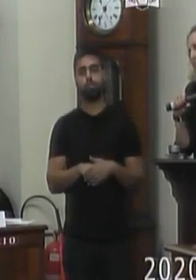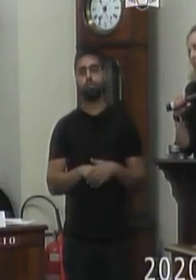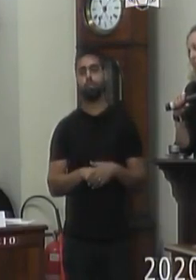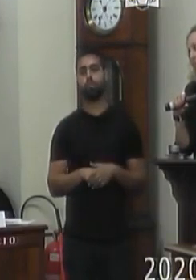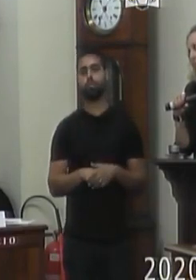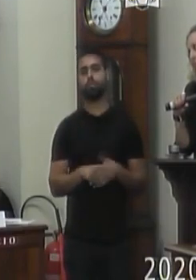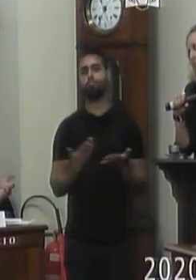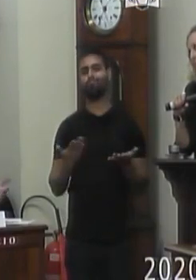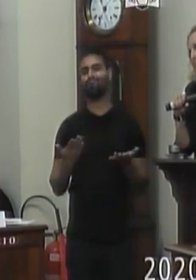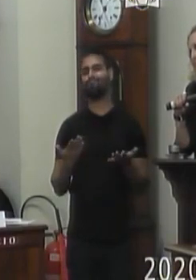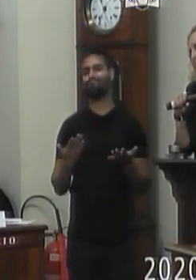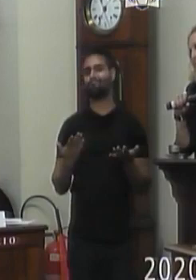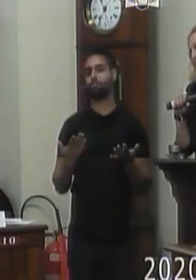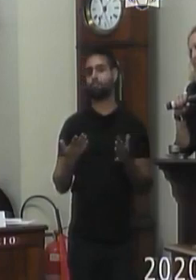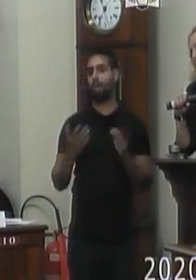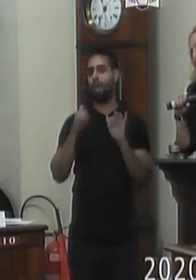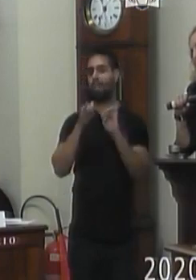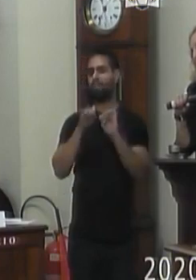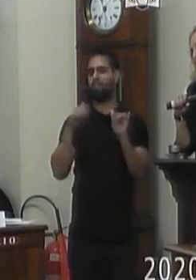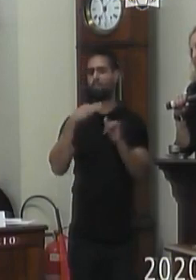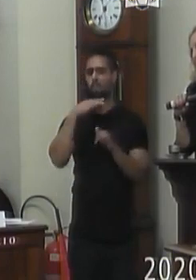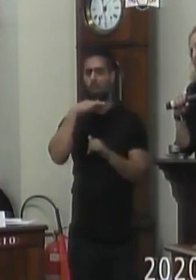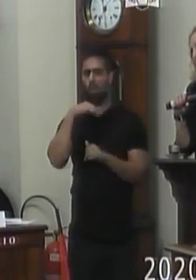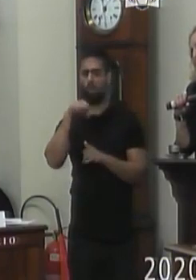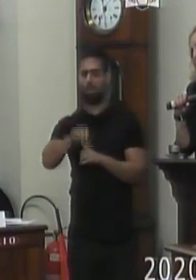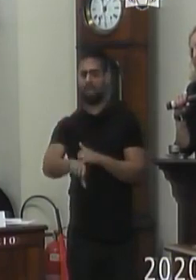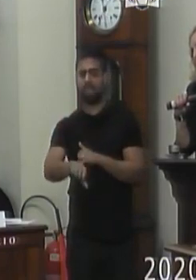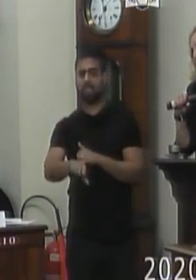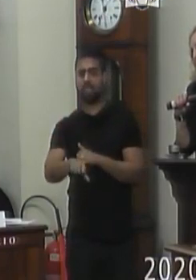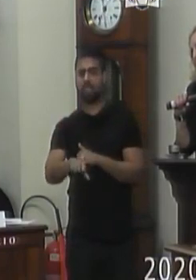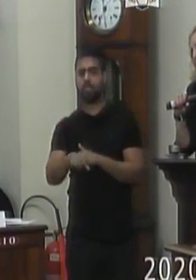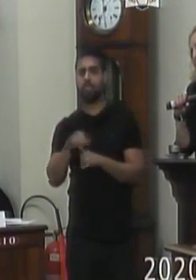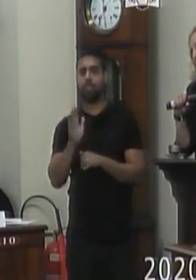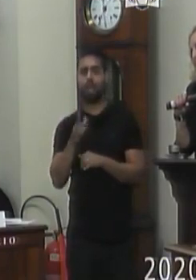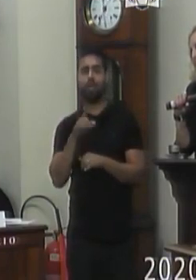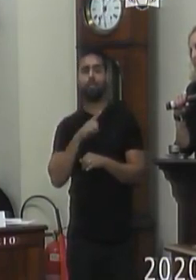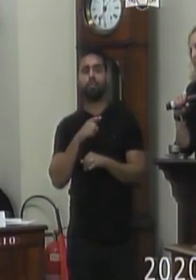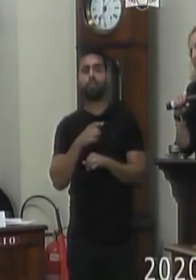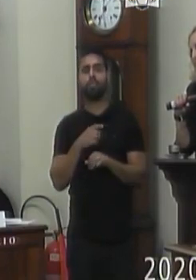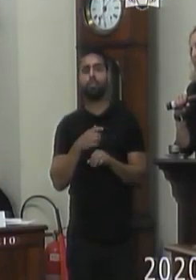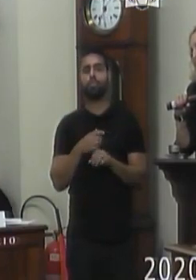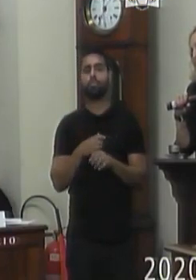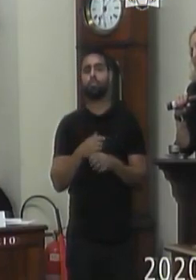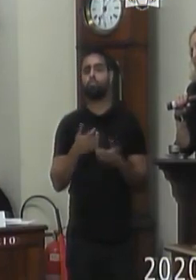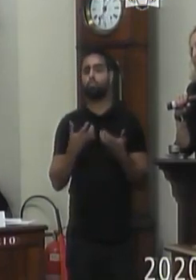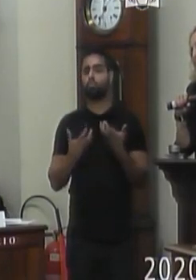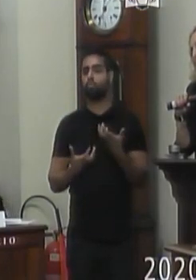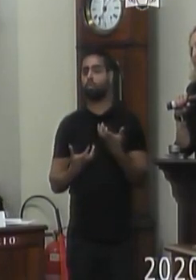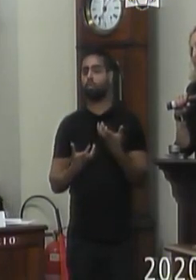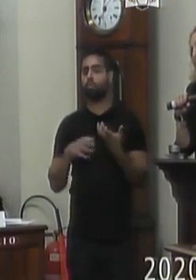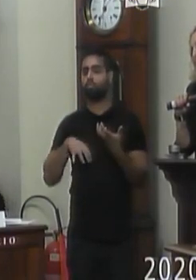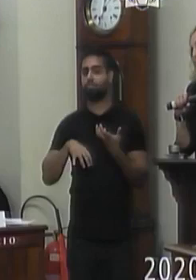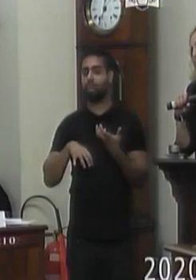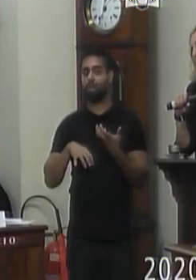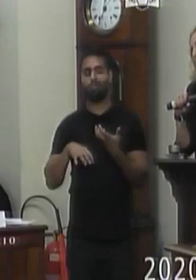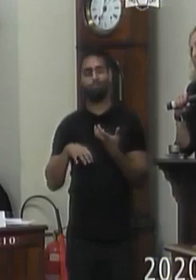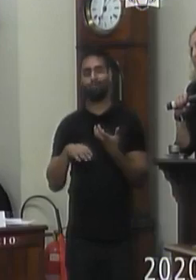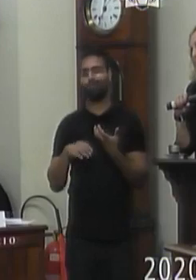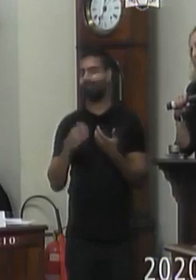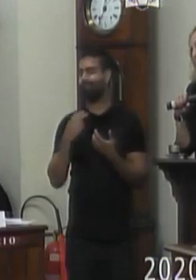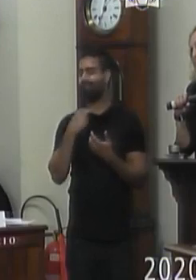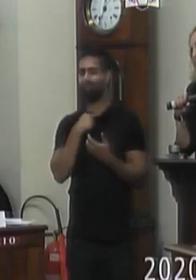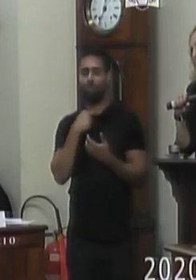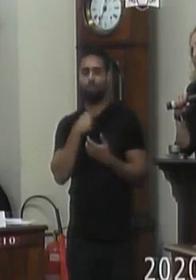péssima notícia que a gente tem que dar, que a partir do momento que entrar no Congresso Nacional a reforma administrativa, vai ser suspenso de todos